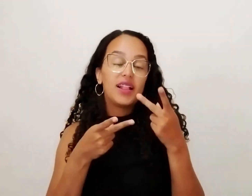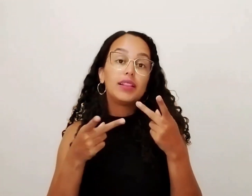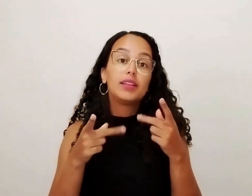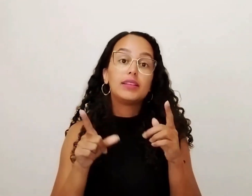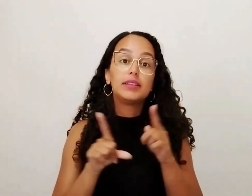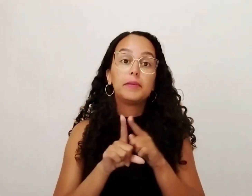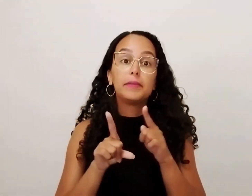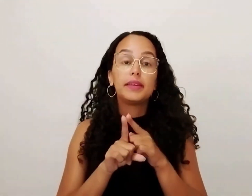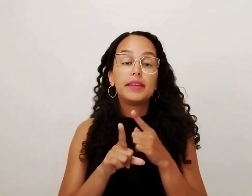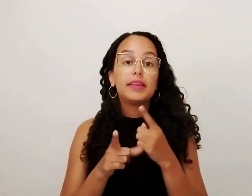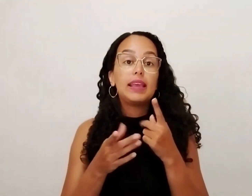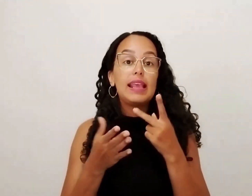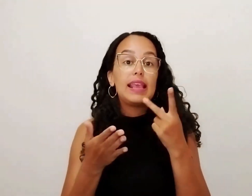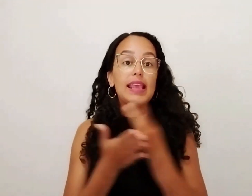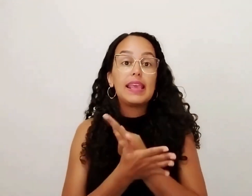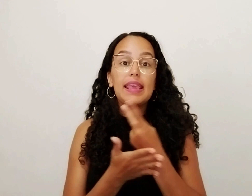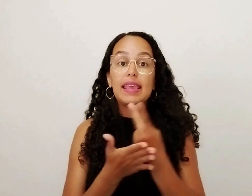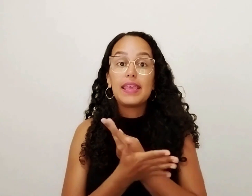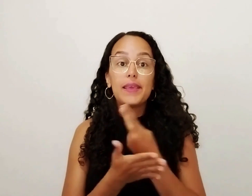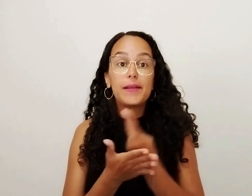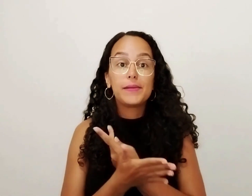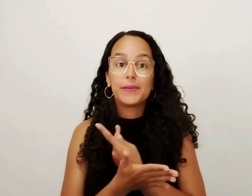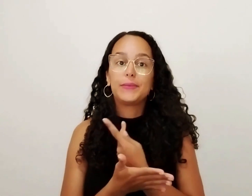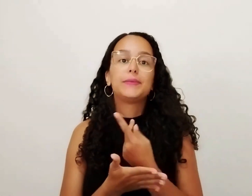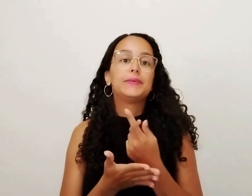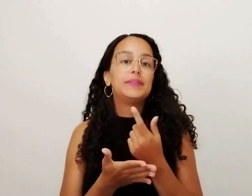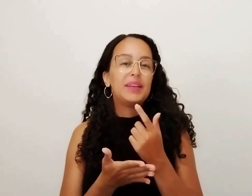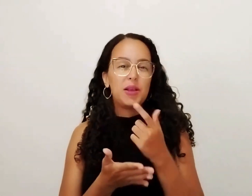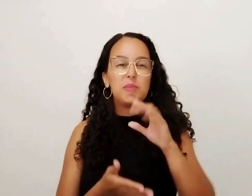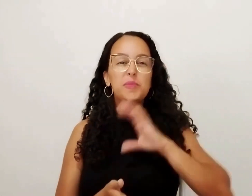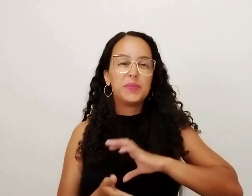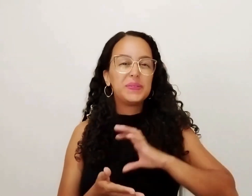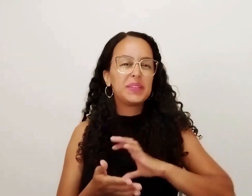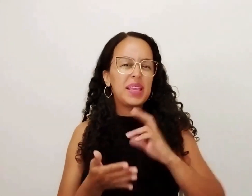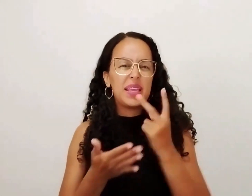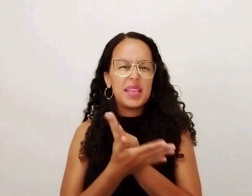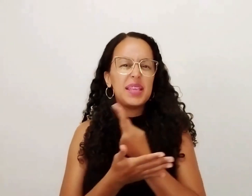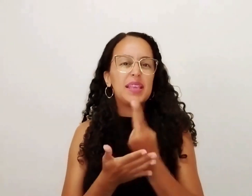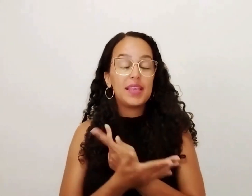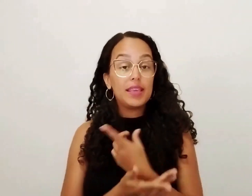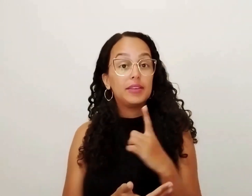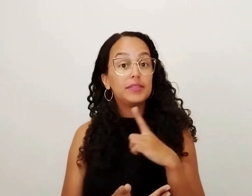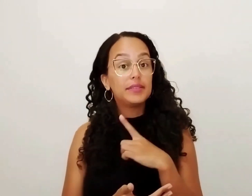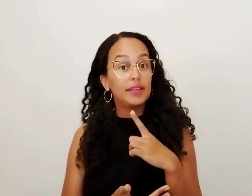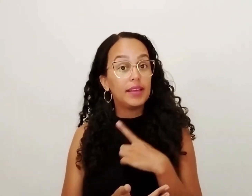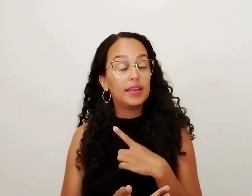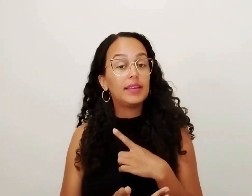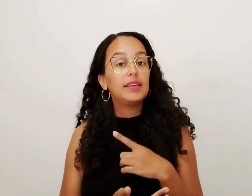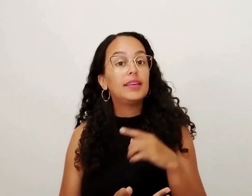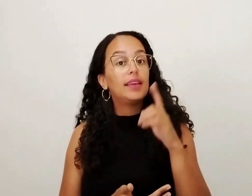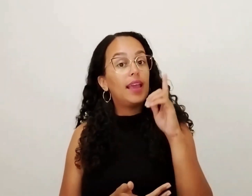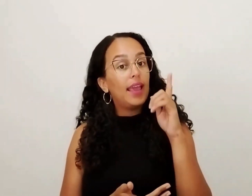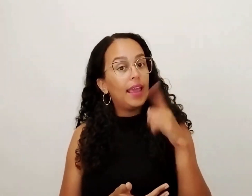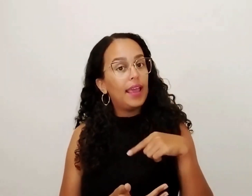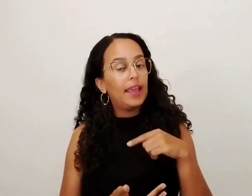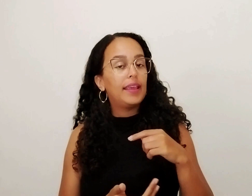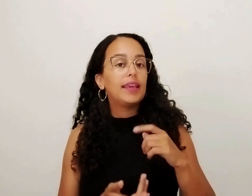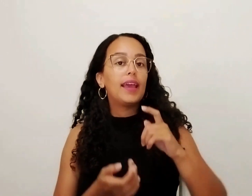uma forma mais adequada de contar a história de Macunaíma e da formação da cultura